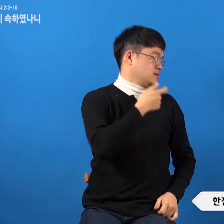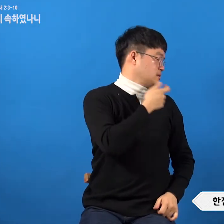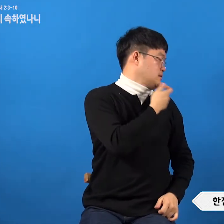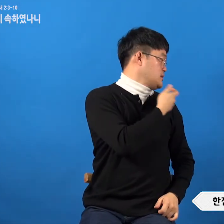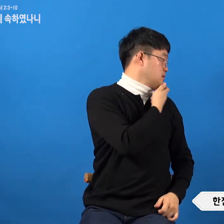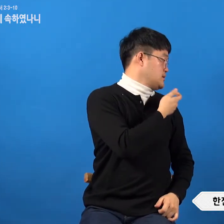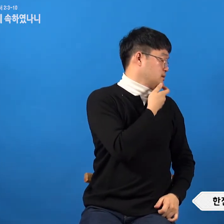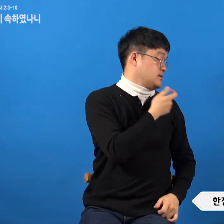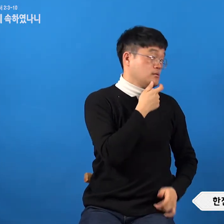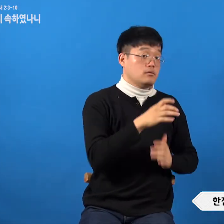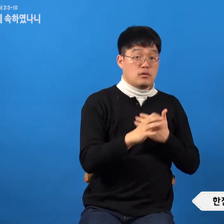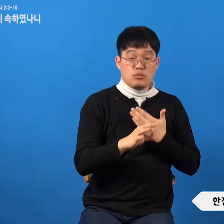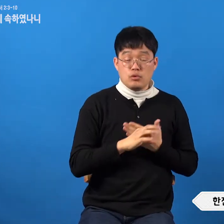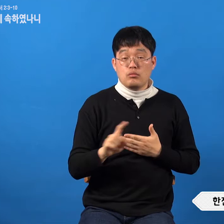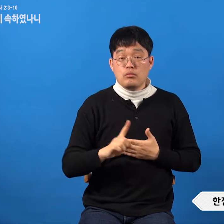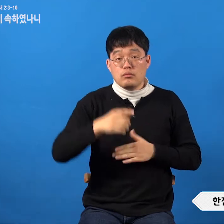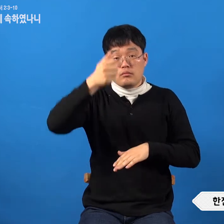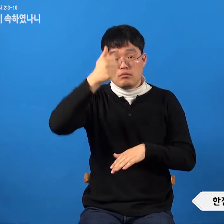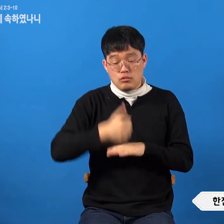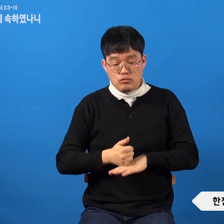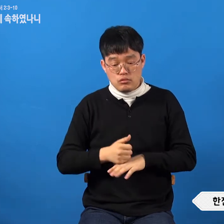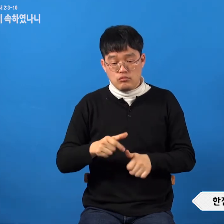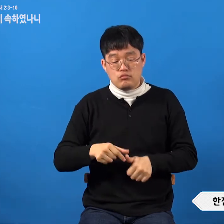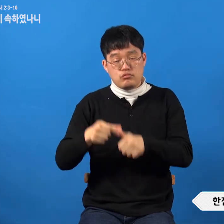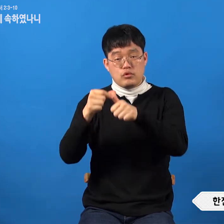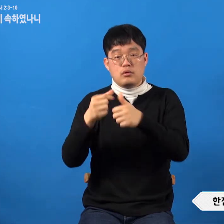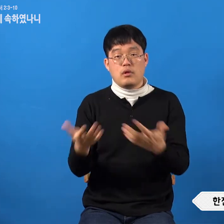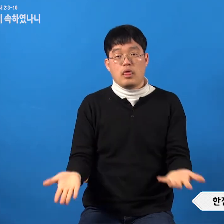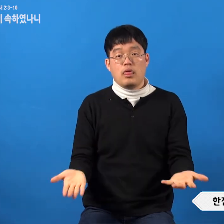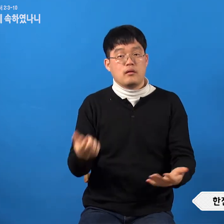않으면 말짱 꽝이지 않습니까?